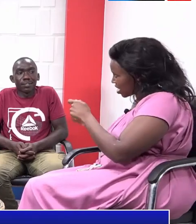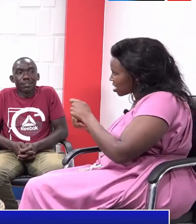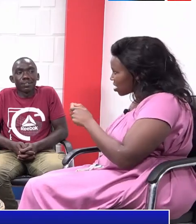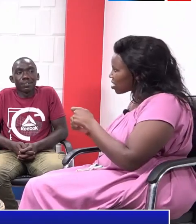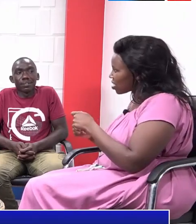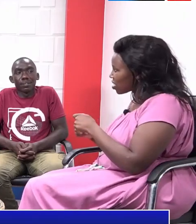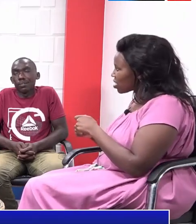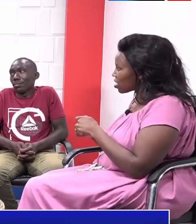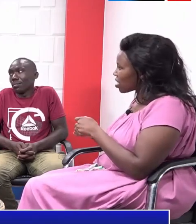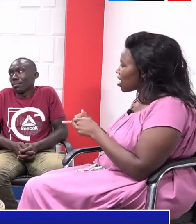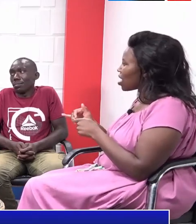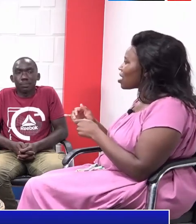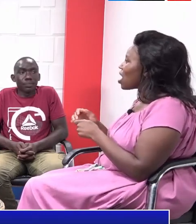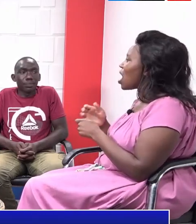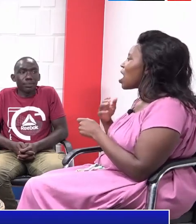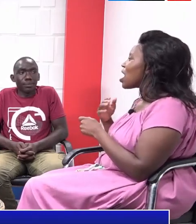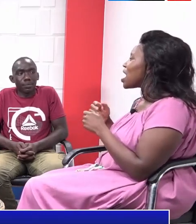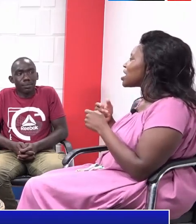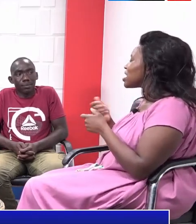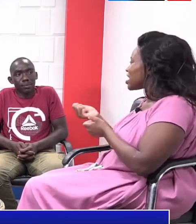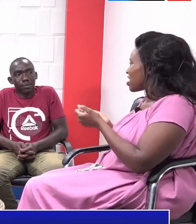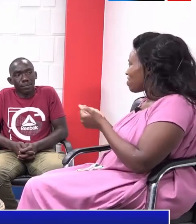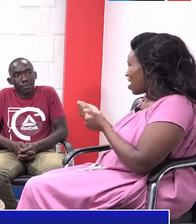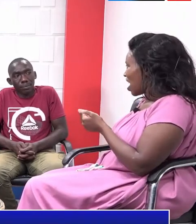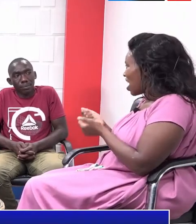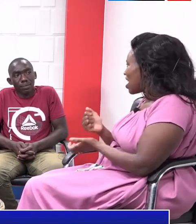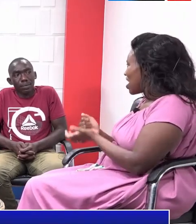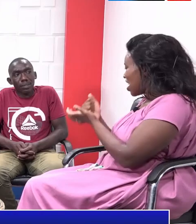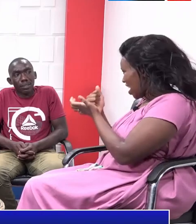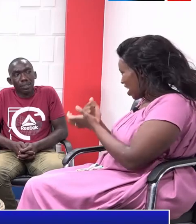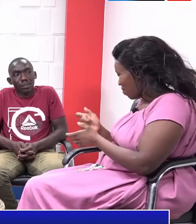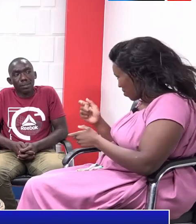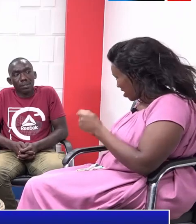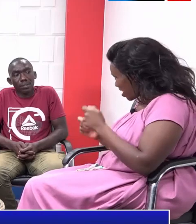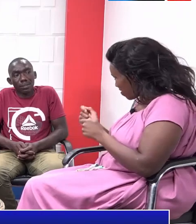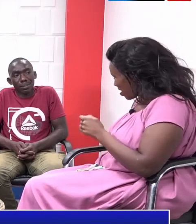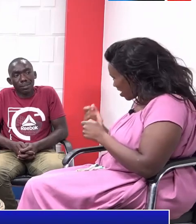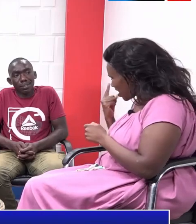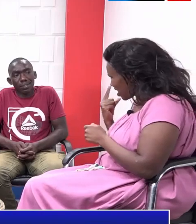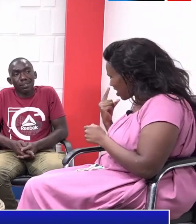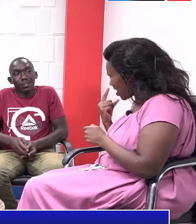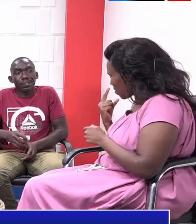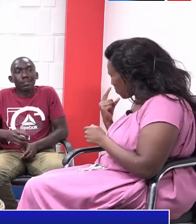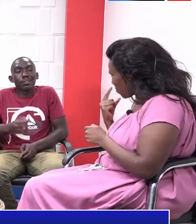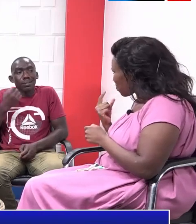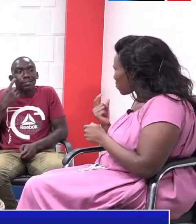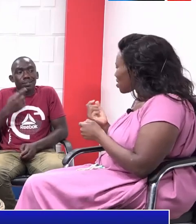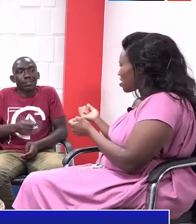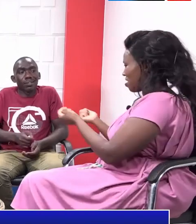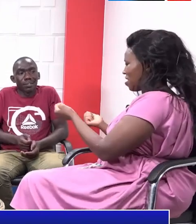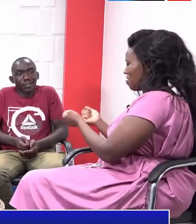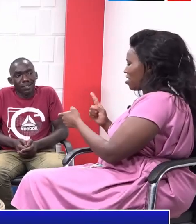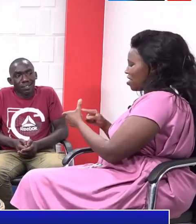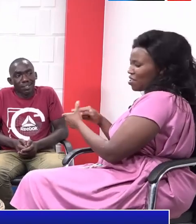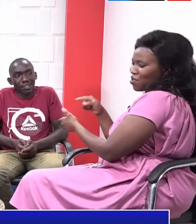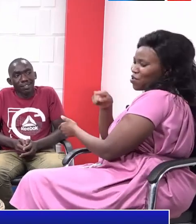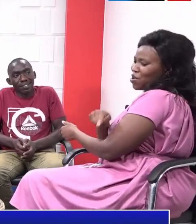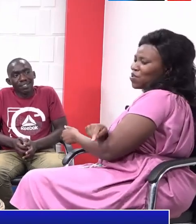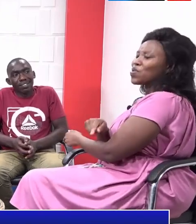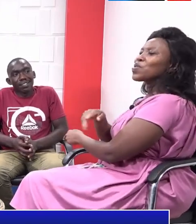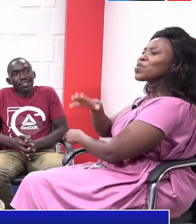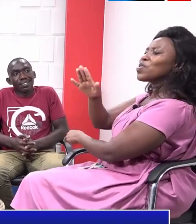akuja. Eastland si karibu. Kuna jam, kuna kelele. Tunajua hewa ya hapa side na huku ni tofauti.